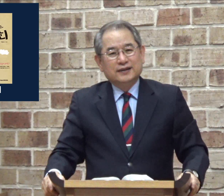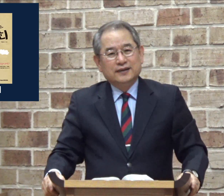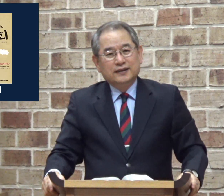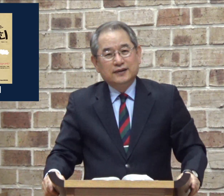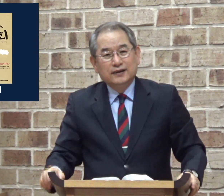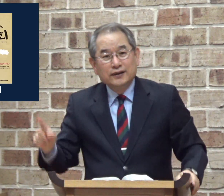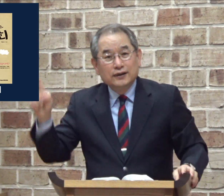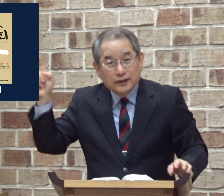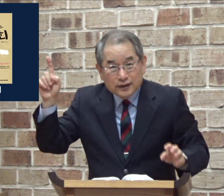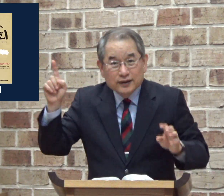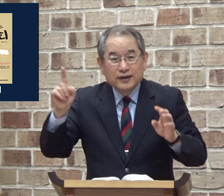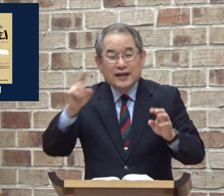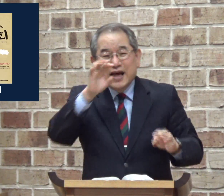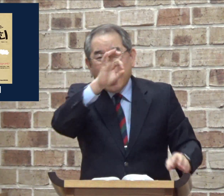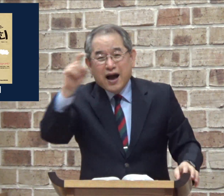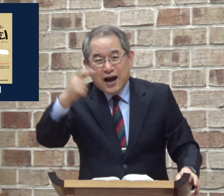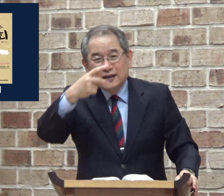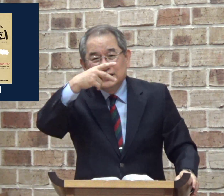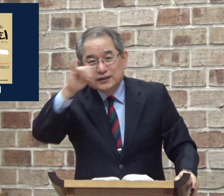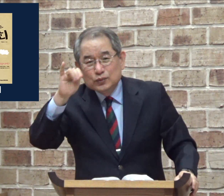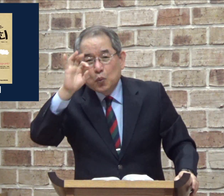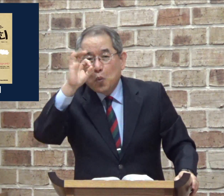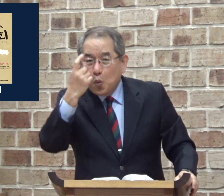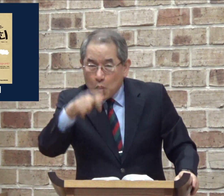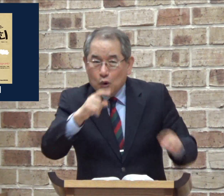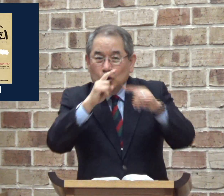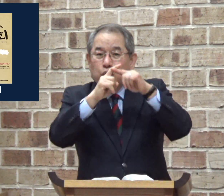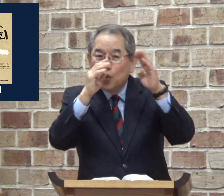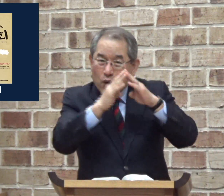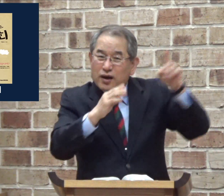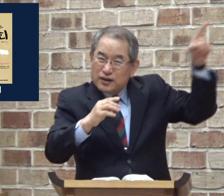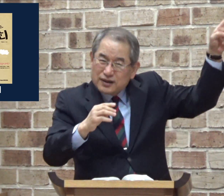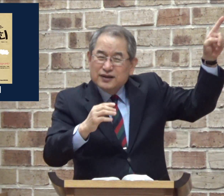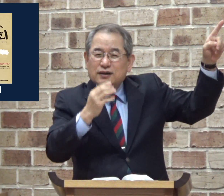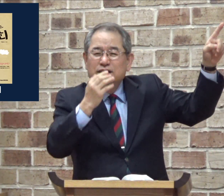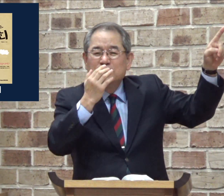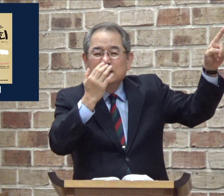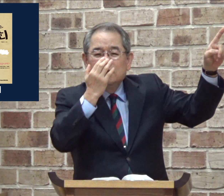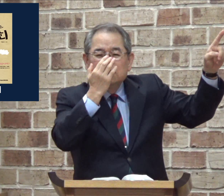성경의 안디옥 교회 말고 한국에도 전주에 안디옥 교회가 있습니다.